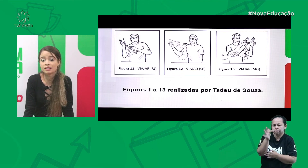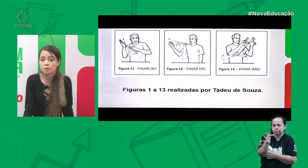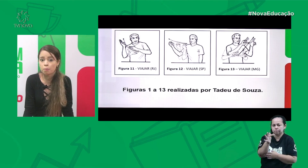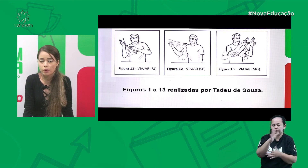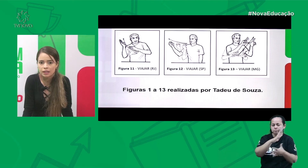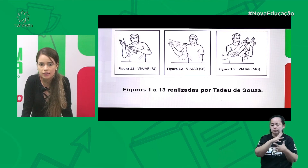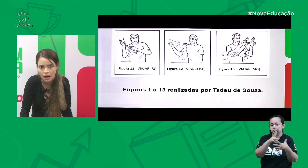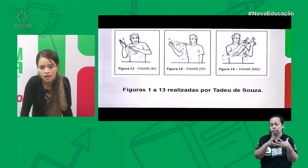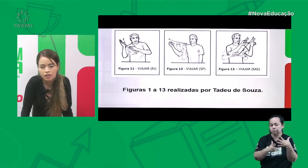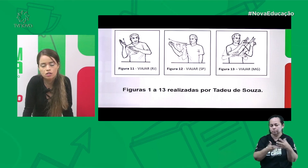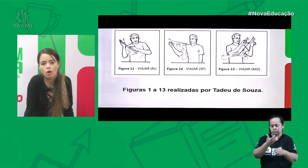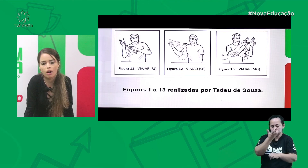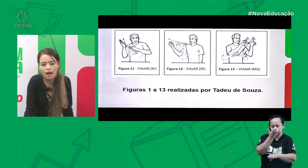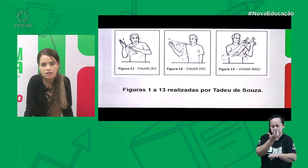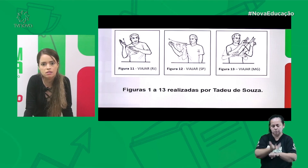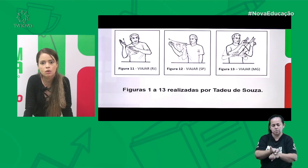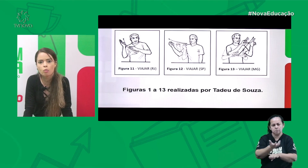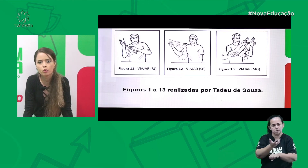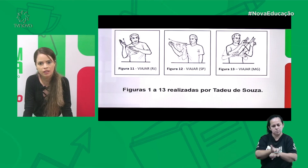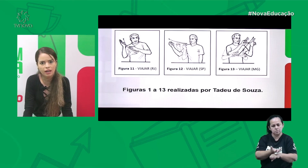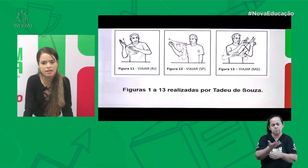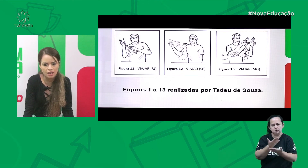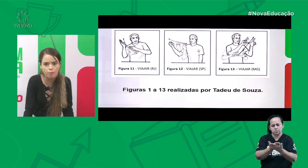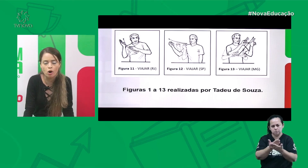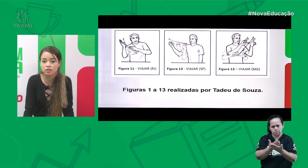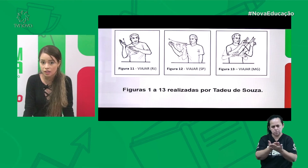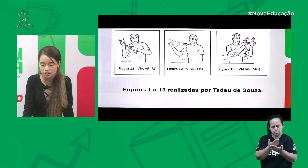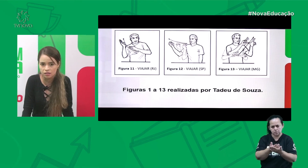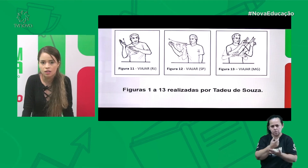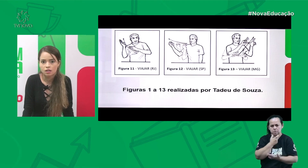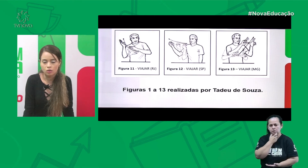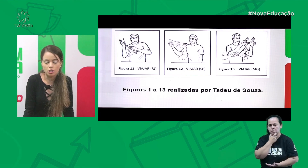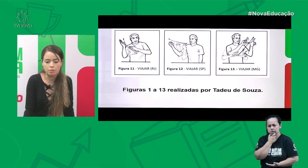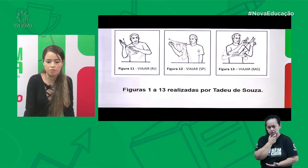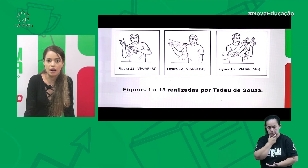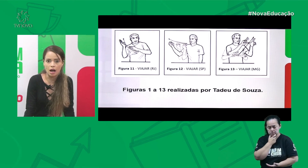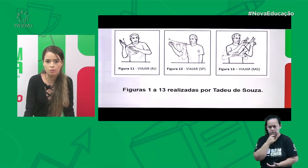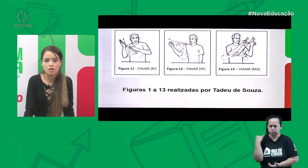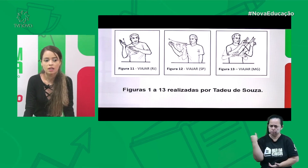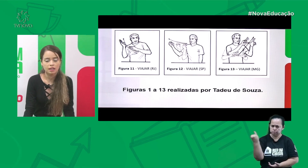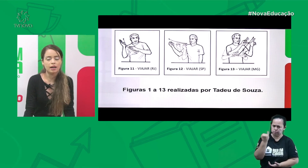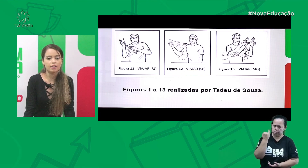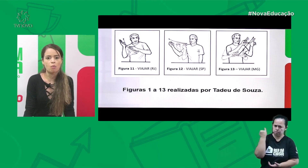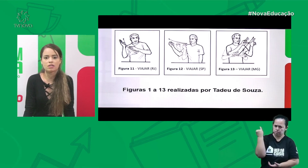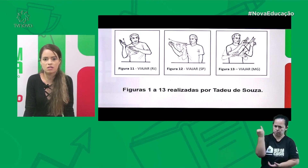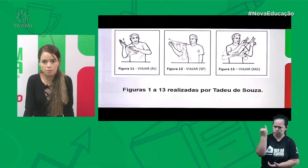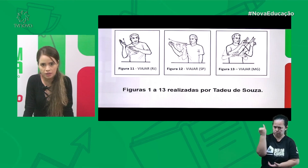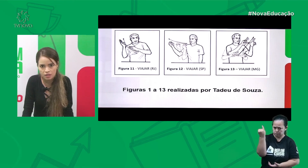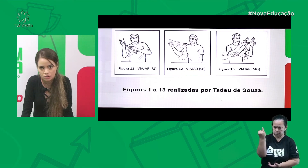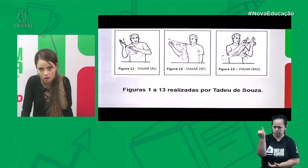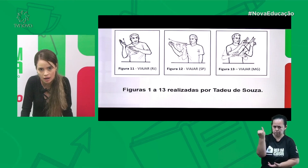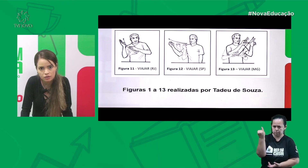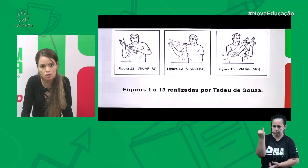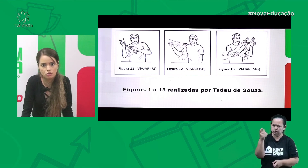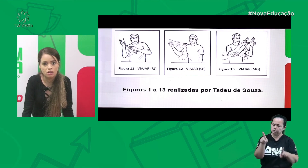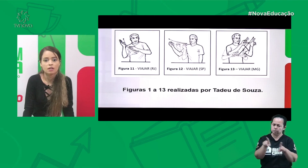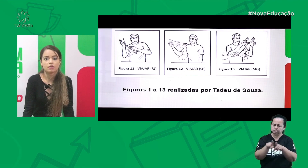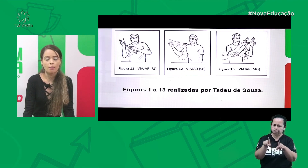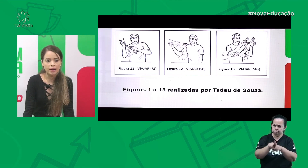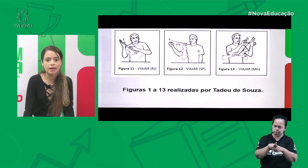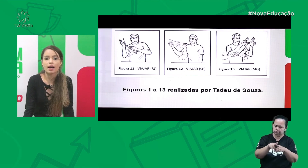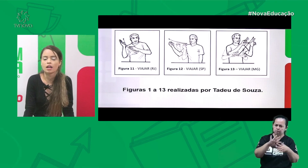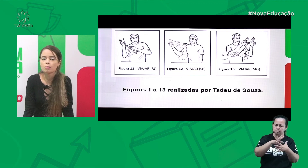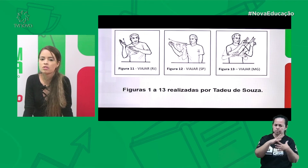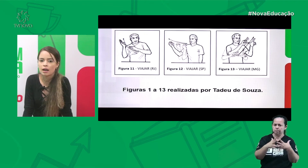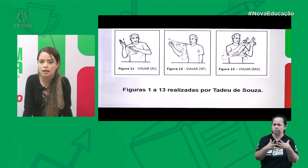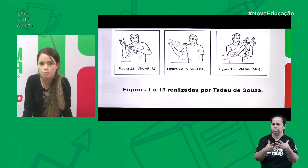uma disciplina escolar, assim como o inglês é importante nós também falarmos que ele é uma disciplina escolar, então nós